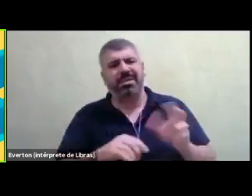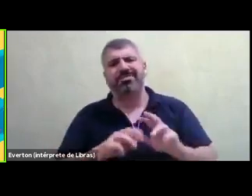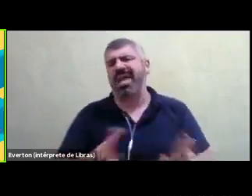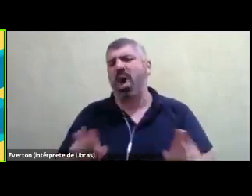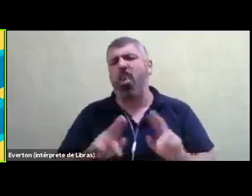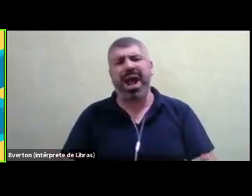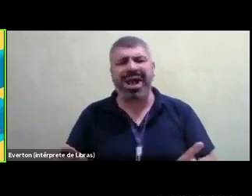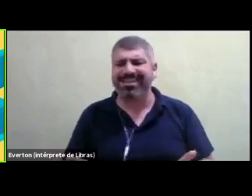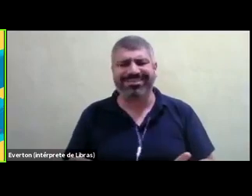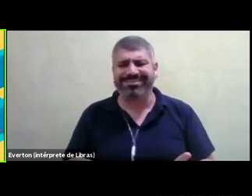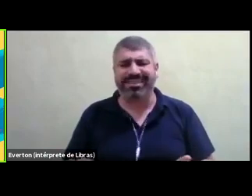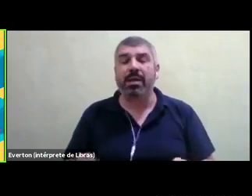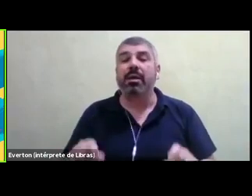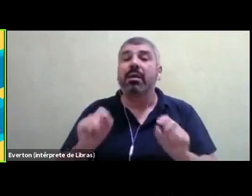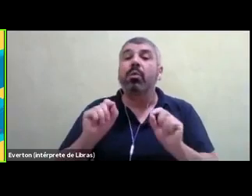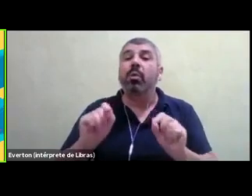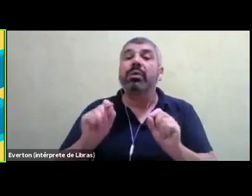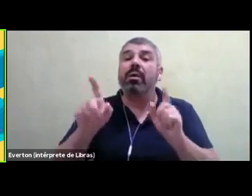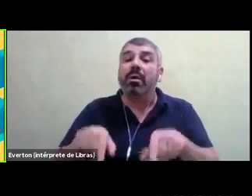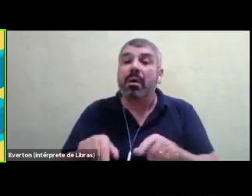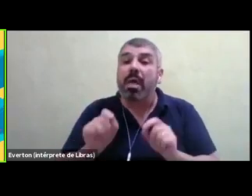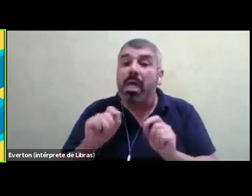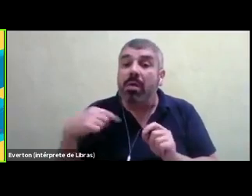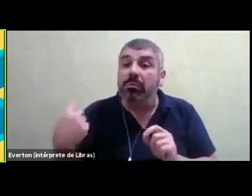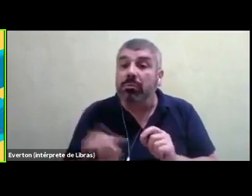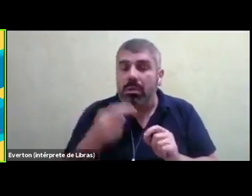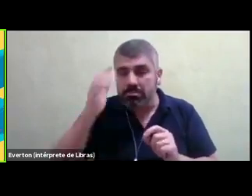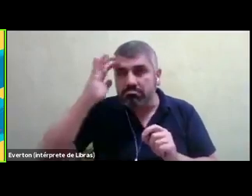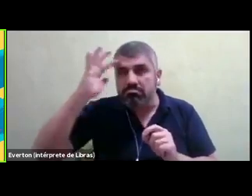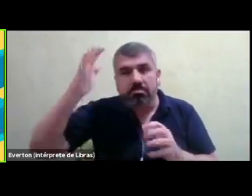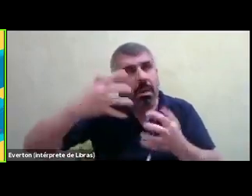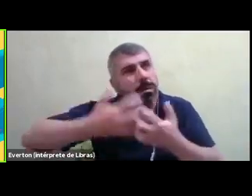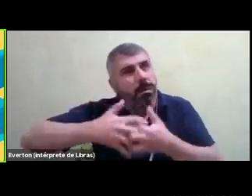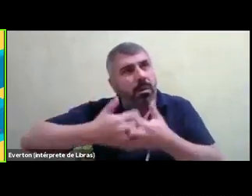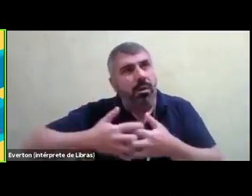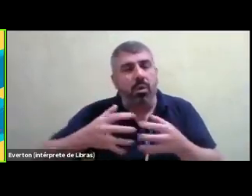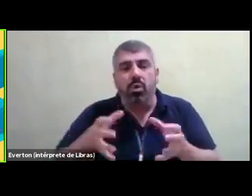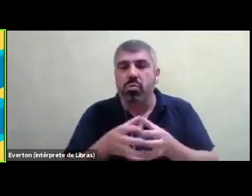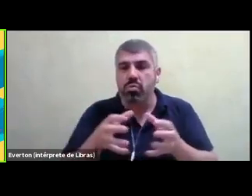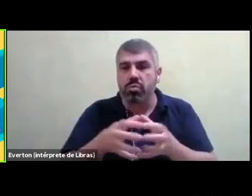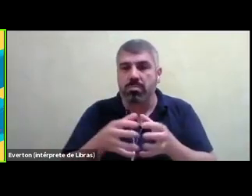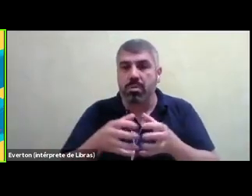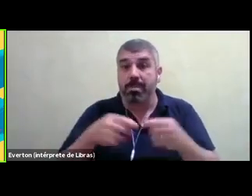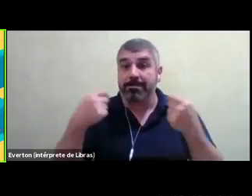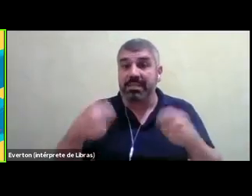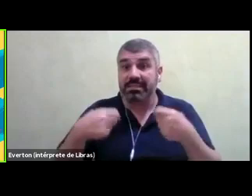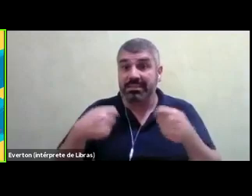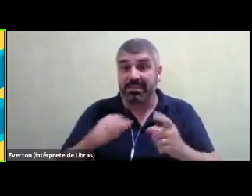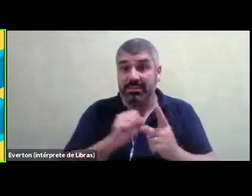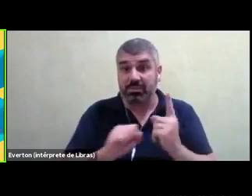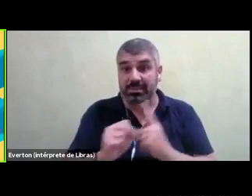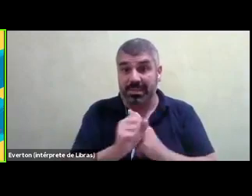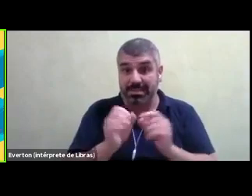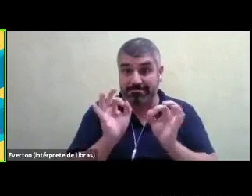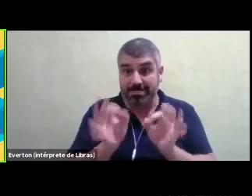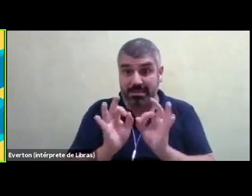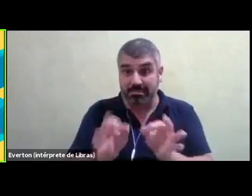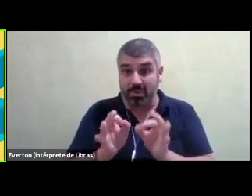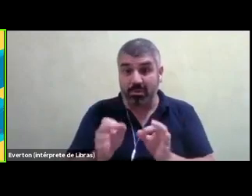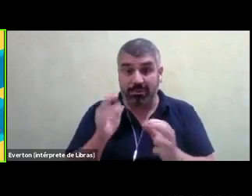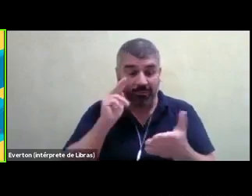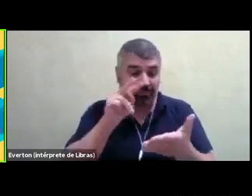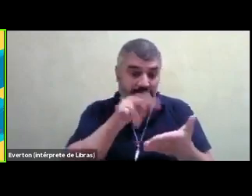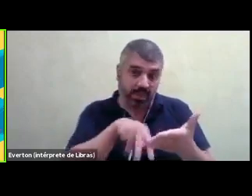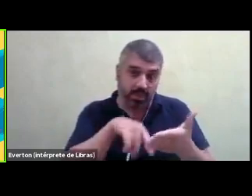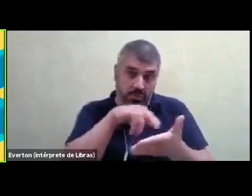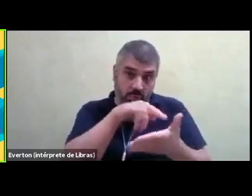existe é a demanda para que a gente reflita em conjunto. É preciso que a sociedade como um todo use esse documento não para